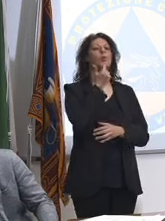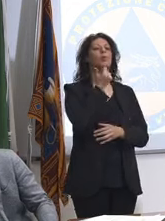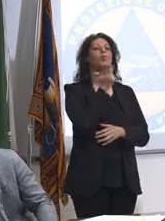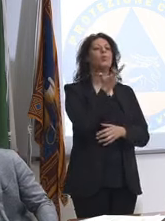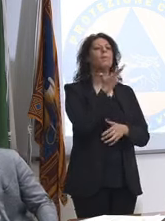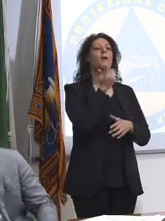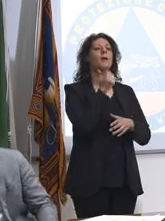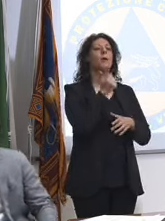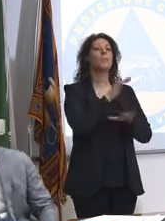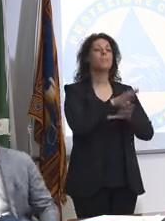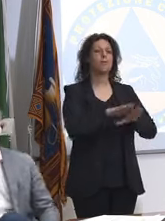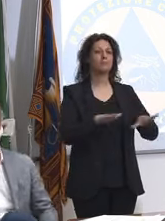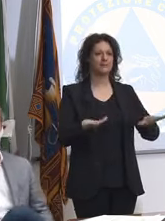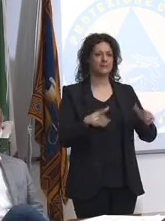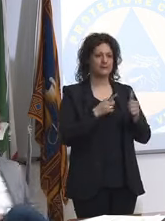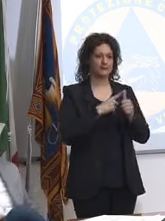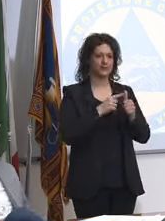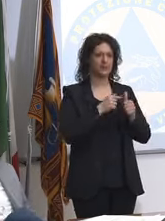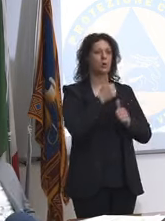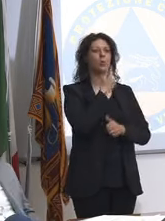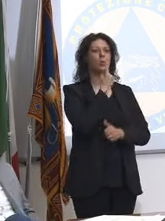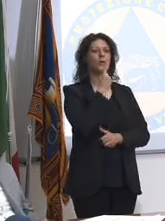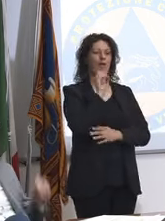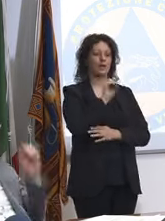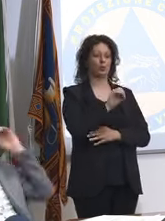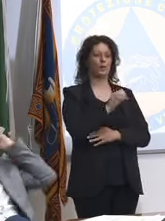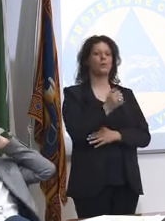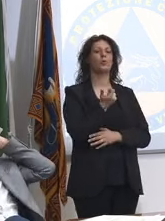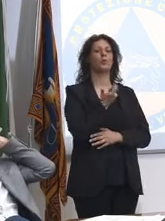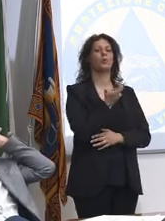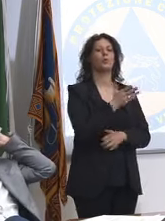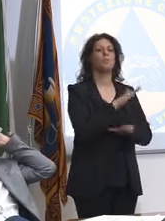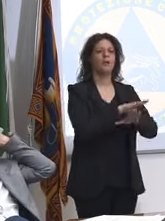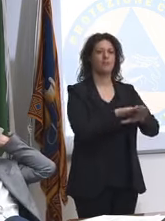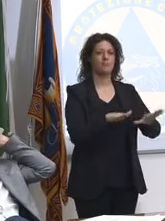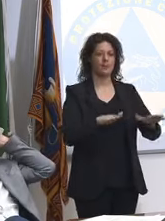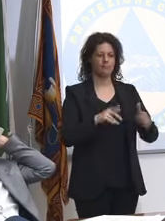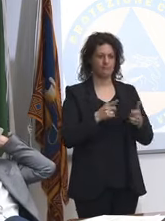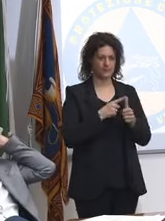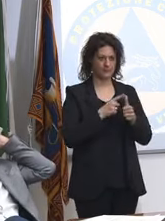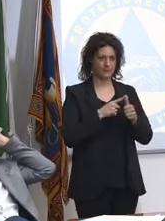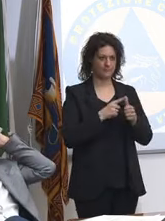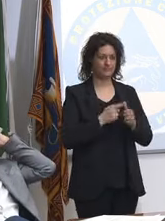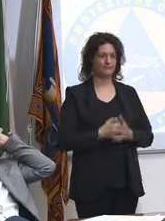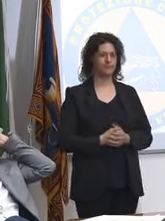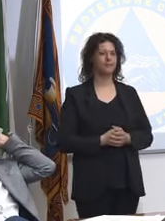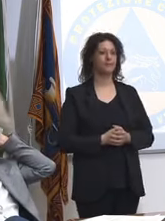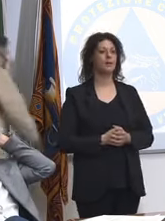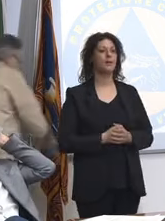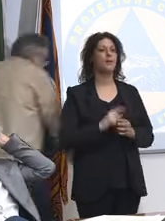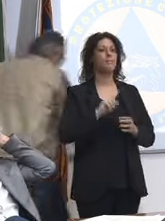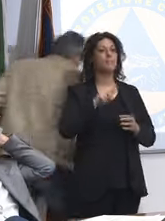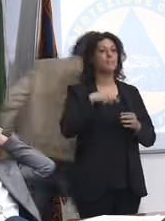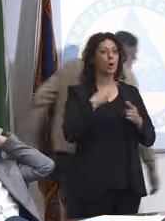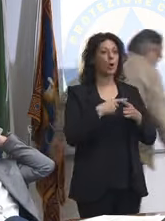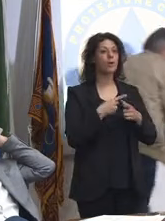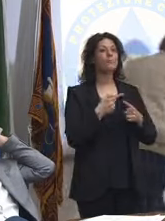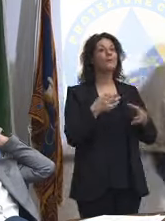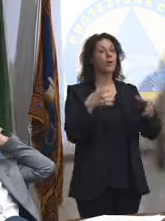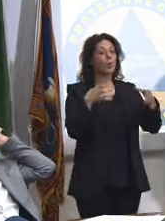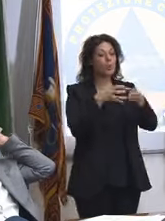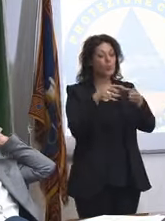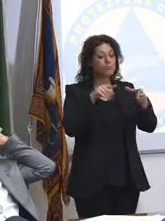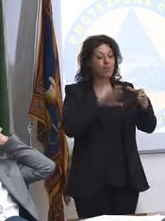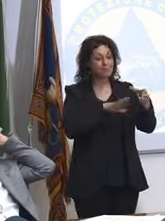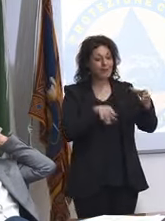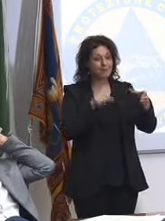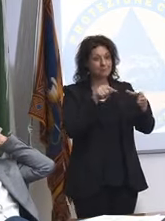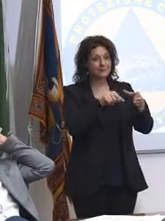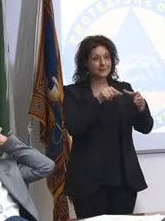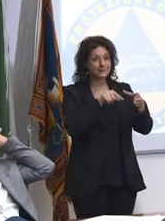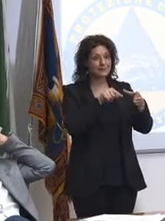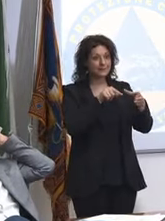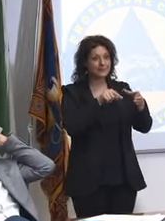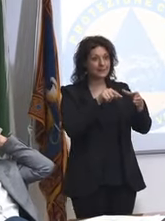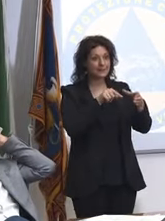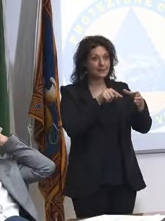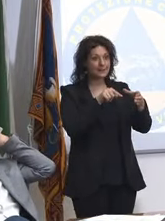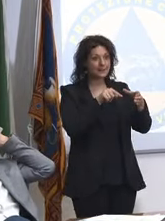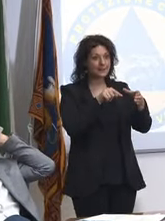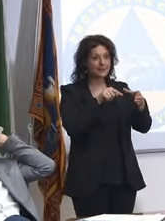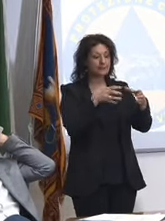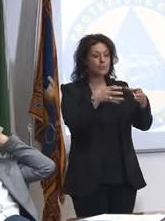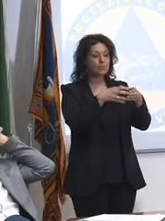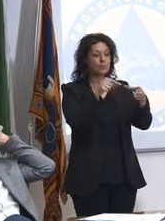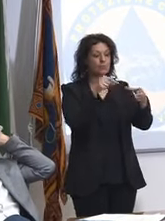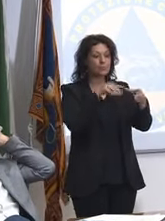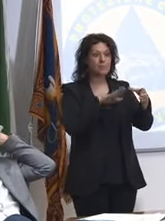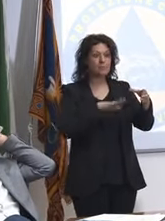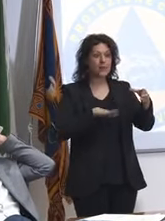poi sono il fatto che ogni nucleo di questi numero di bambini deve essere considerato quasi